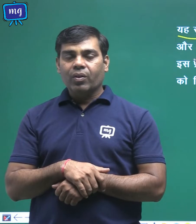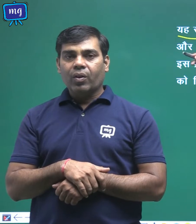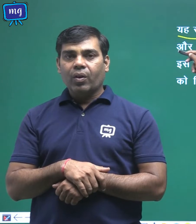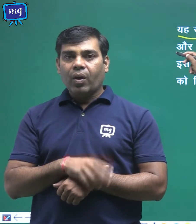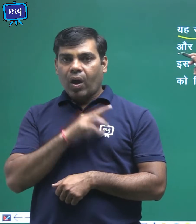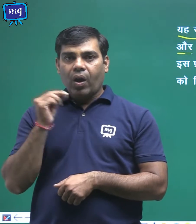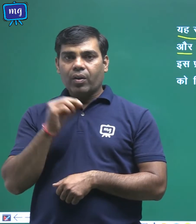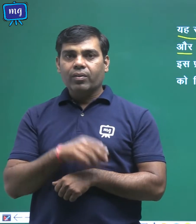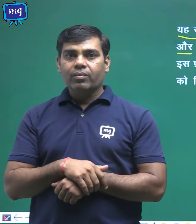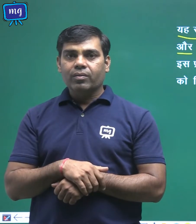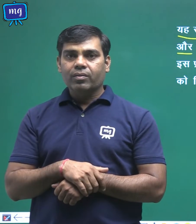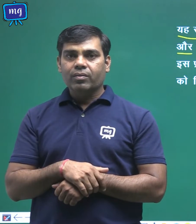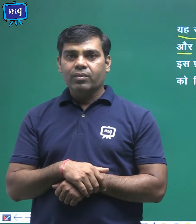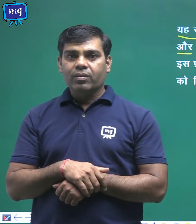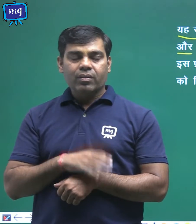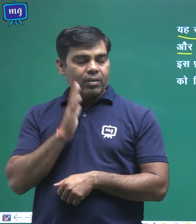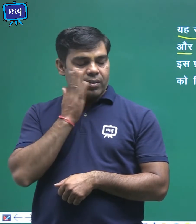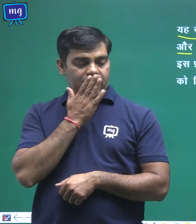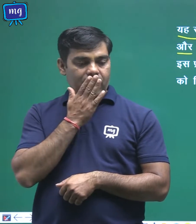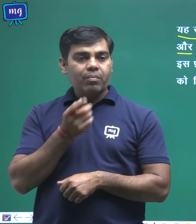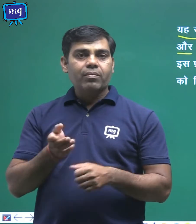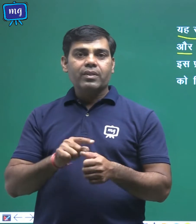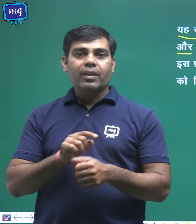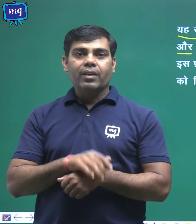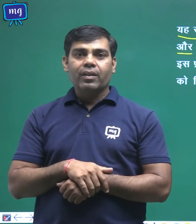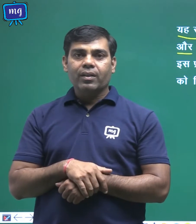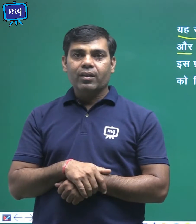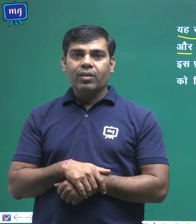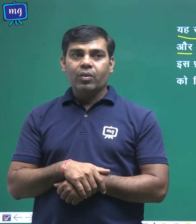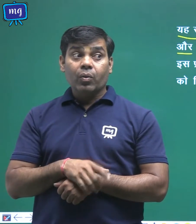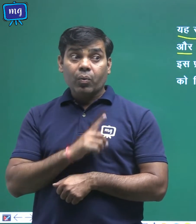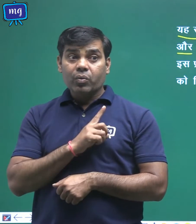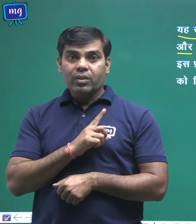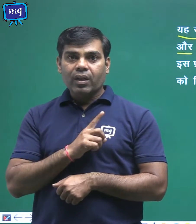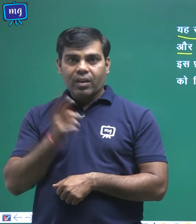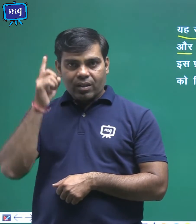और शर्म से उसका सिर